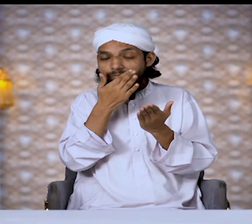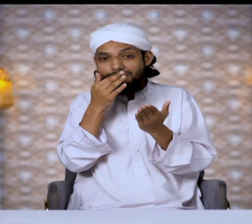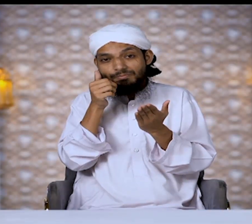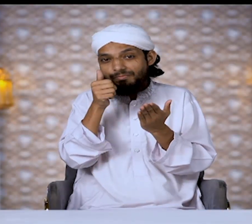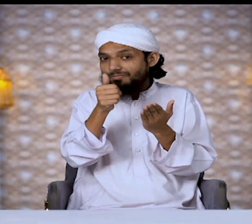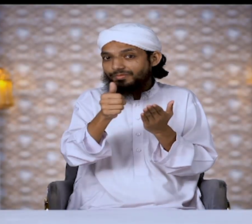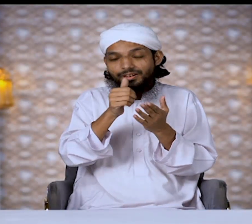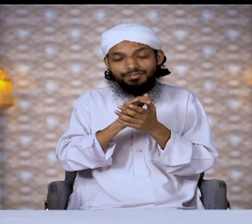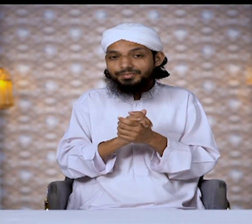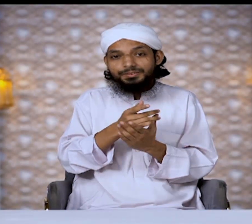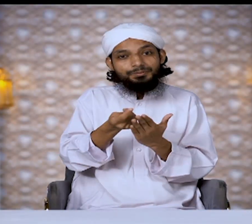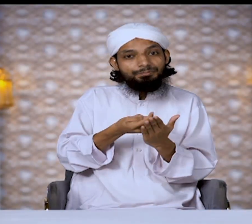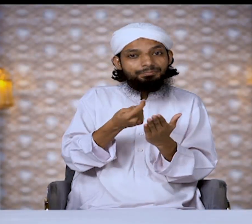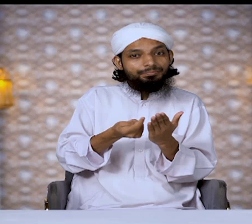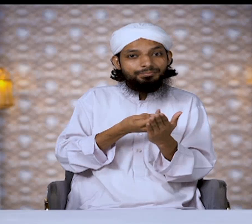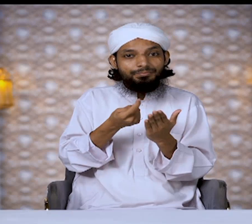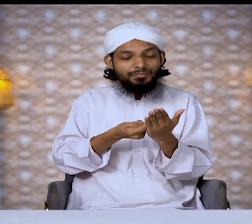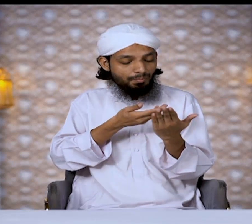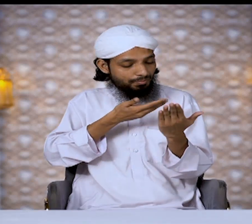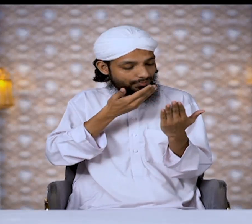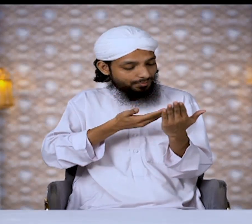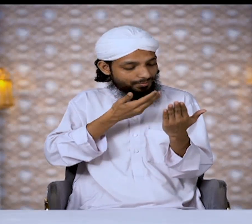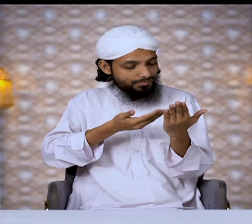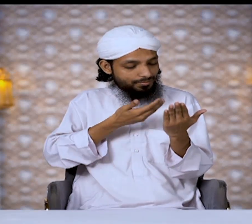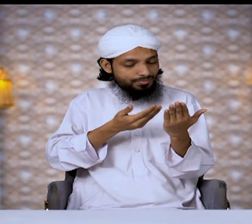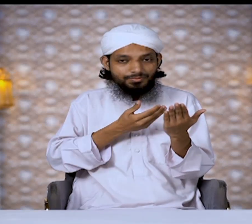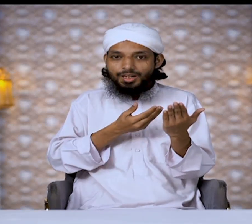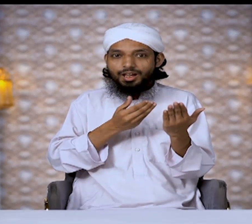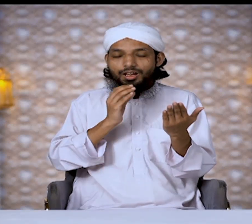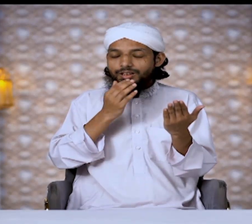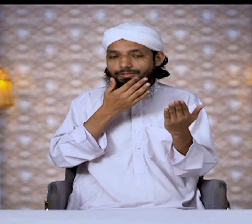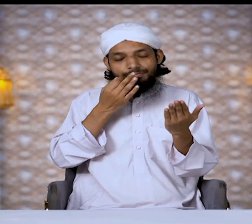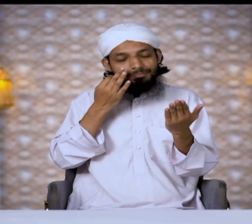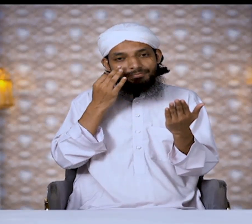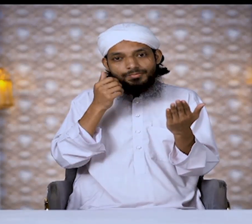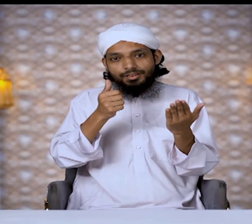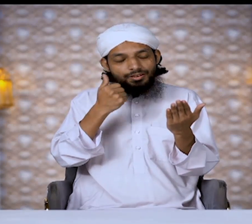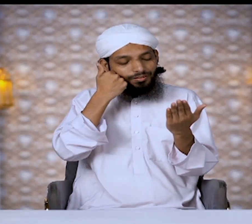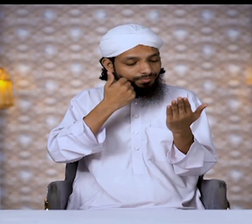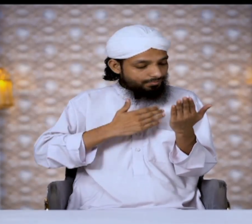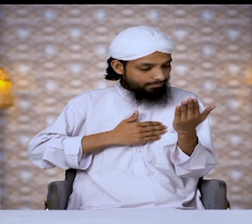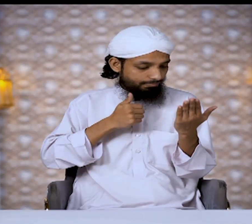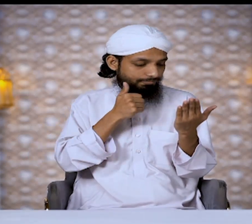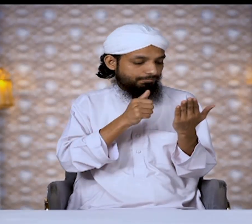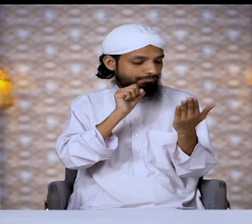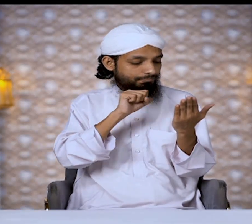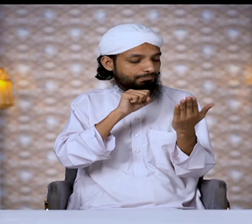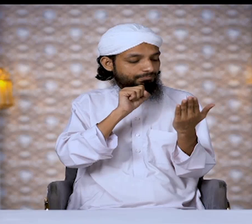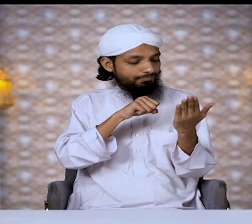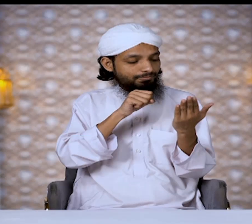دلائل سے ایسا مزین کرتے تھے کہ ان کو پڑھنے والے تنگی محسوس نہیں کرتا تھا بلکہ مطمئن ہو جاتا تھا۔ اعلیٰ حضرت